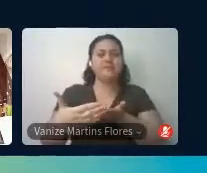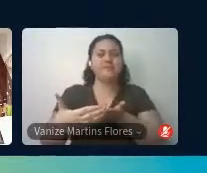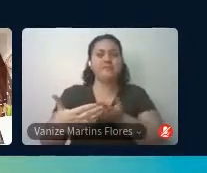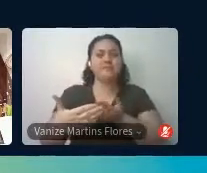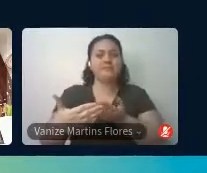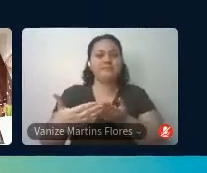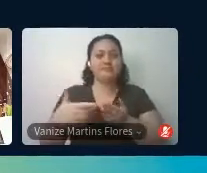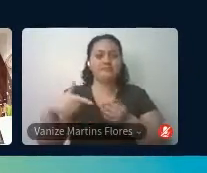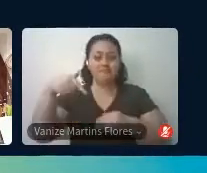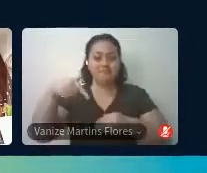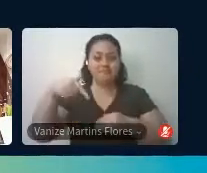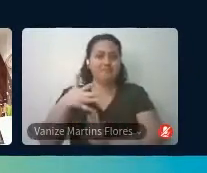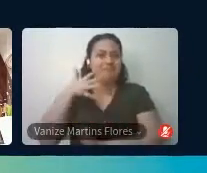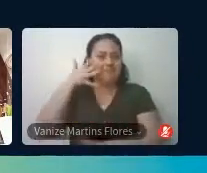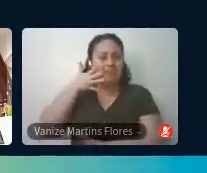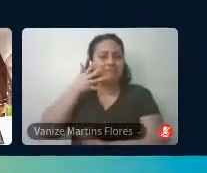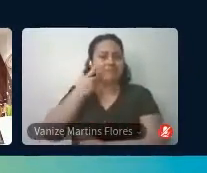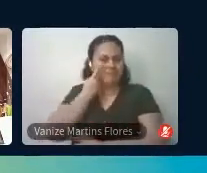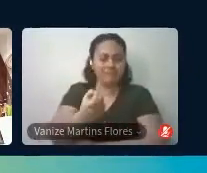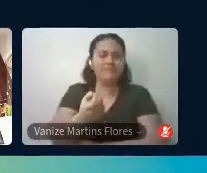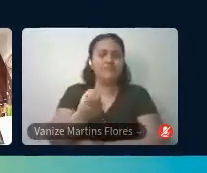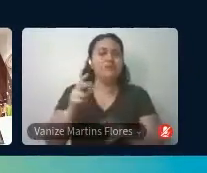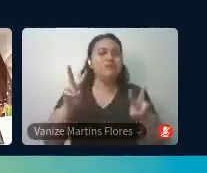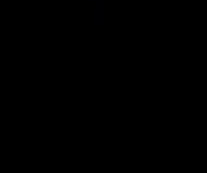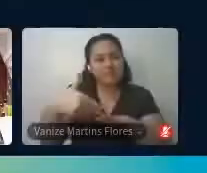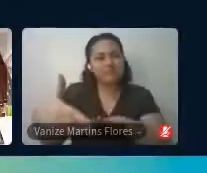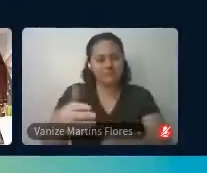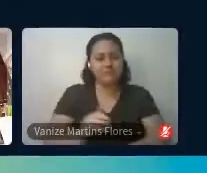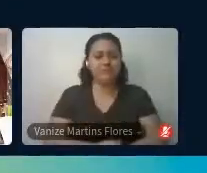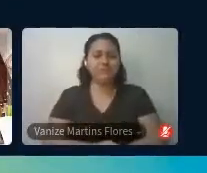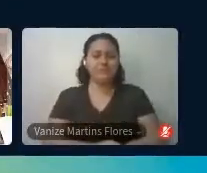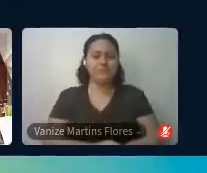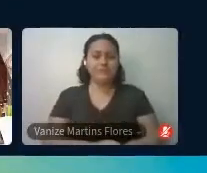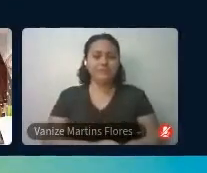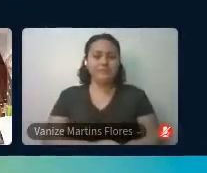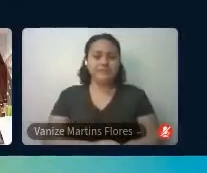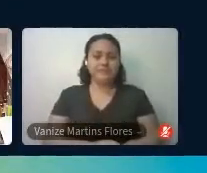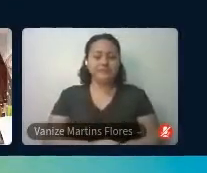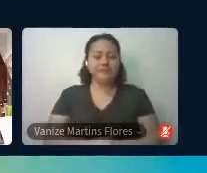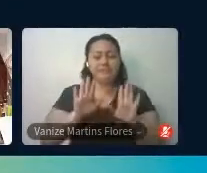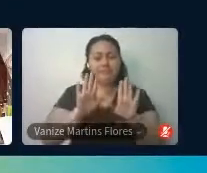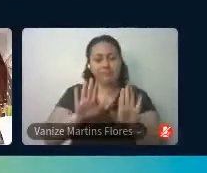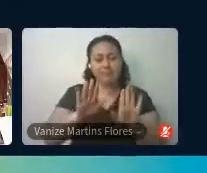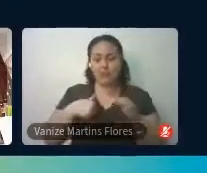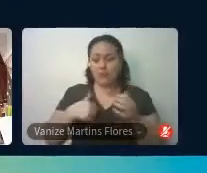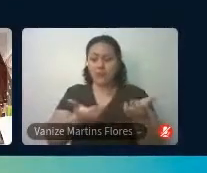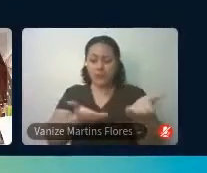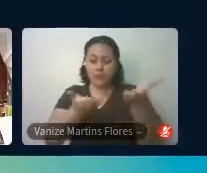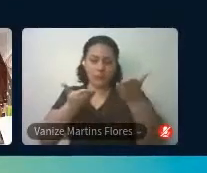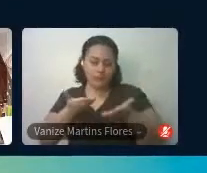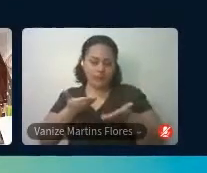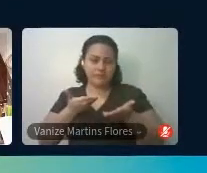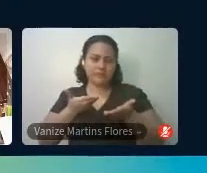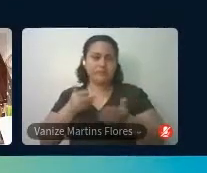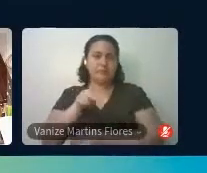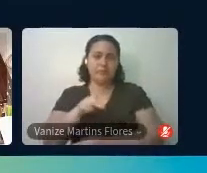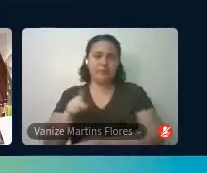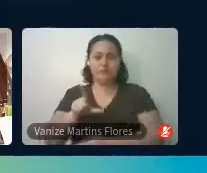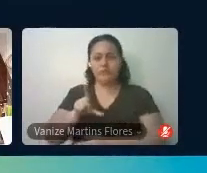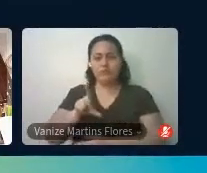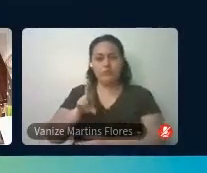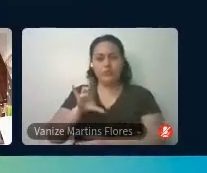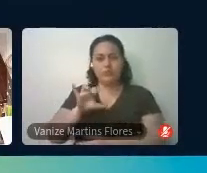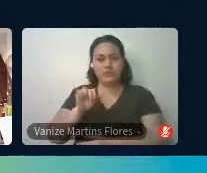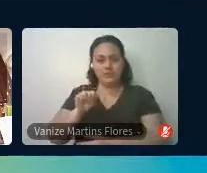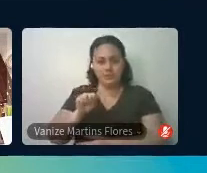interessante sobre respirar e não pirar. Convidar a professora Lúcia Pelanda, a professora Alessandra Damer